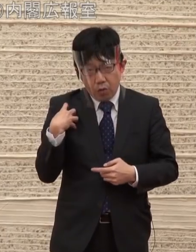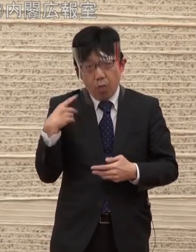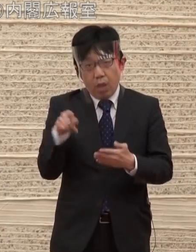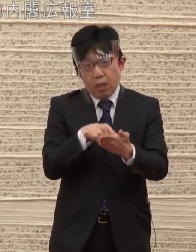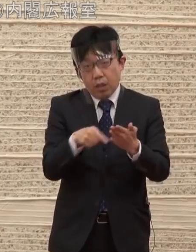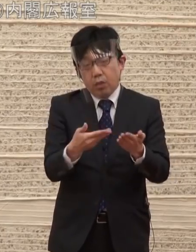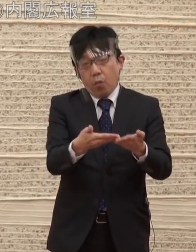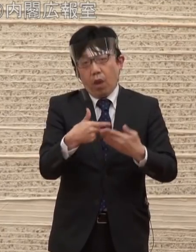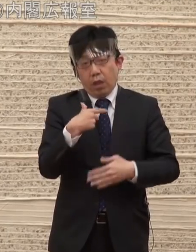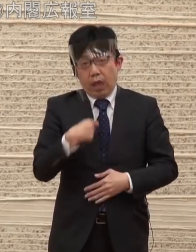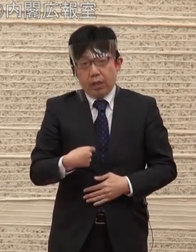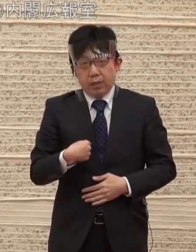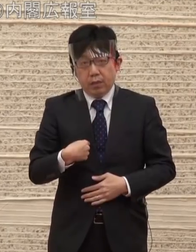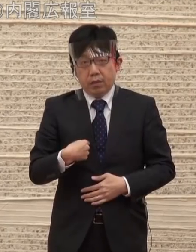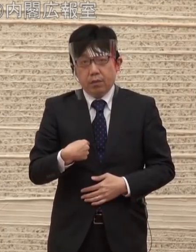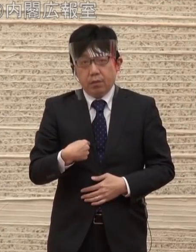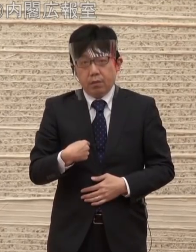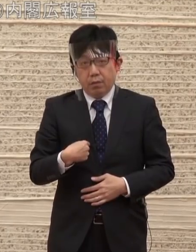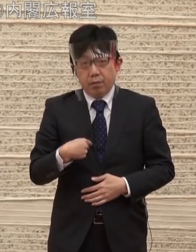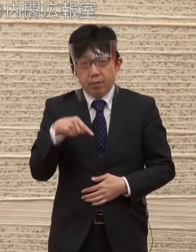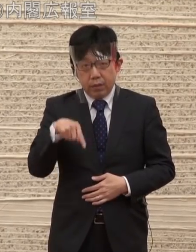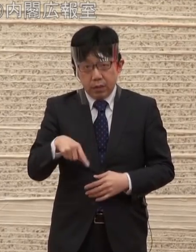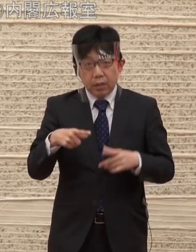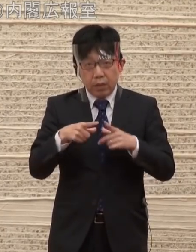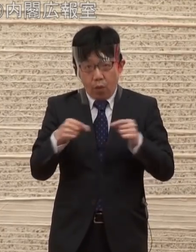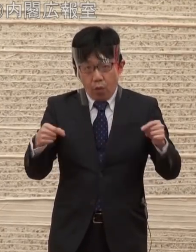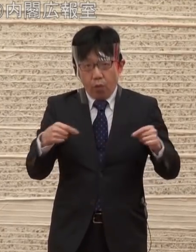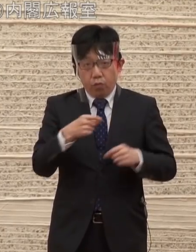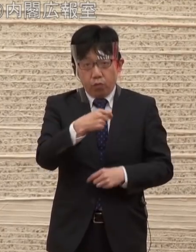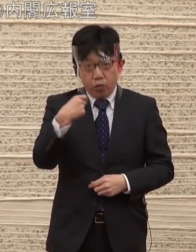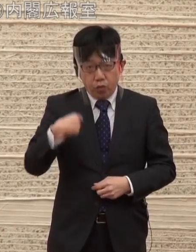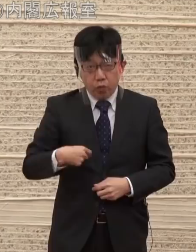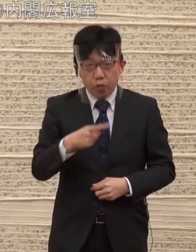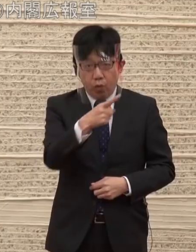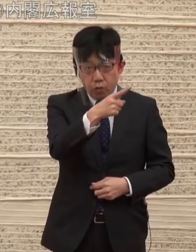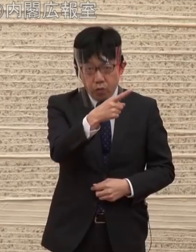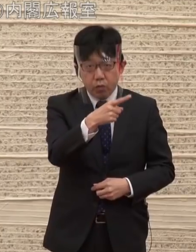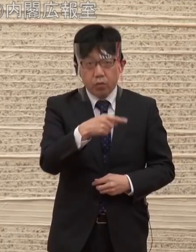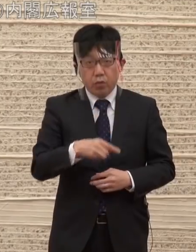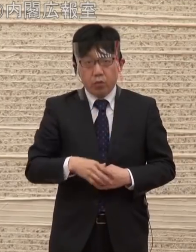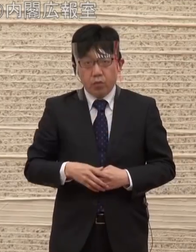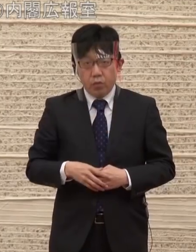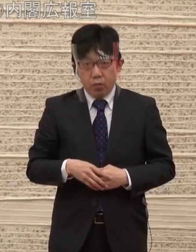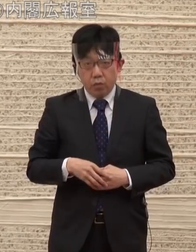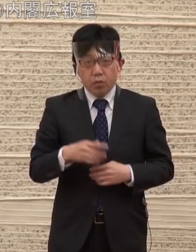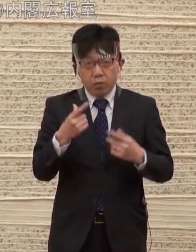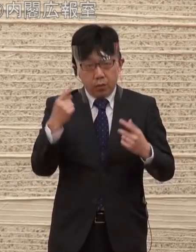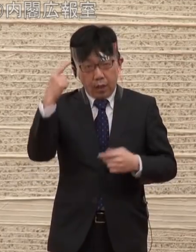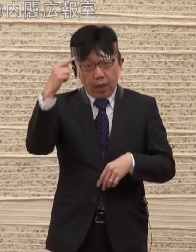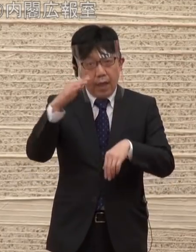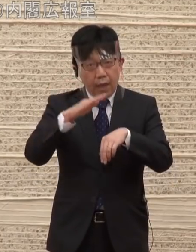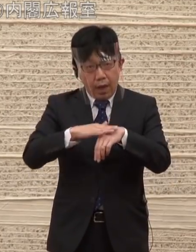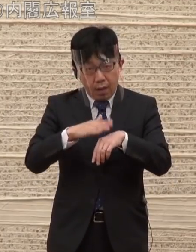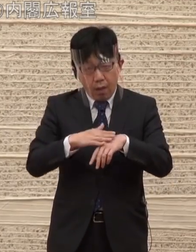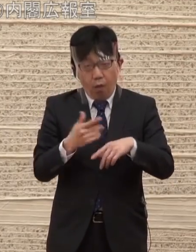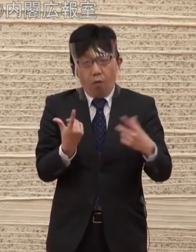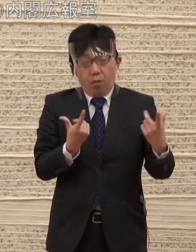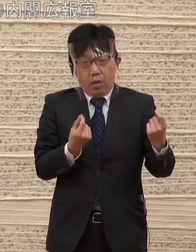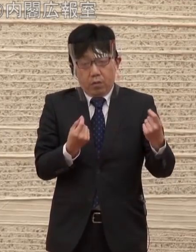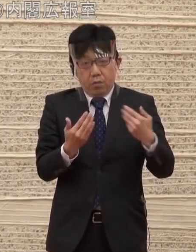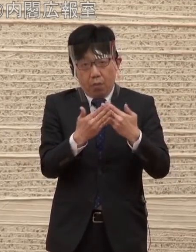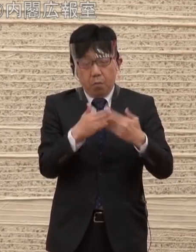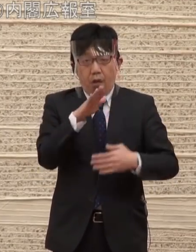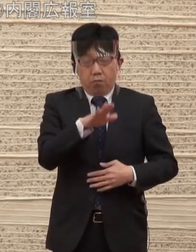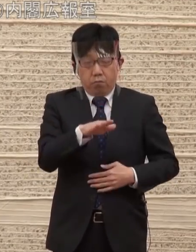ておりますしこれは日本と方中国においてもですねこれは共有している考えでありますがまさに